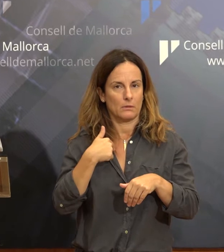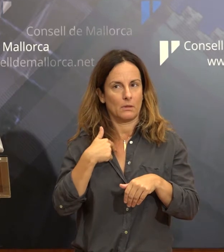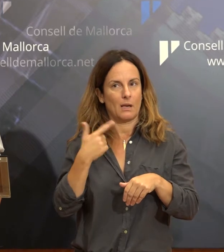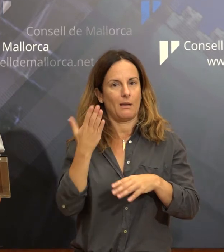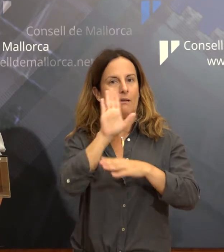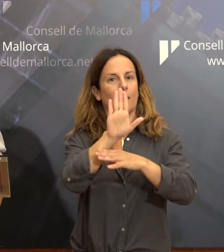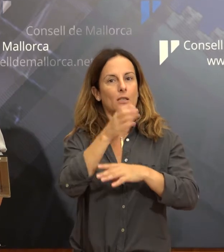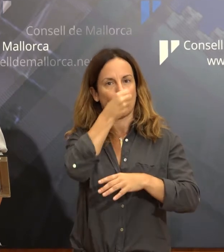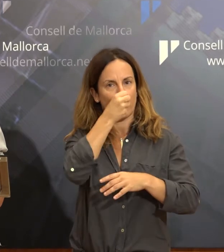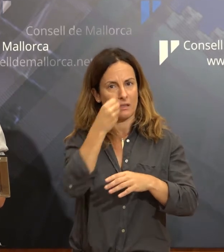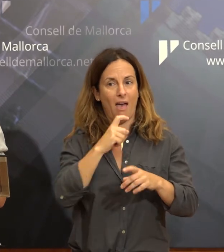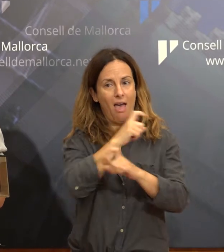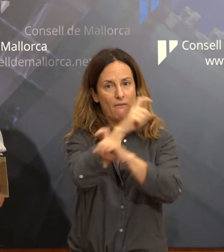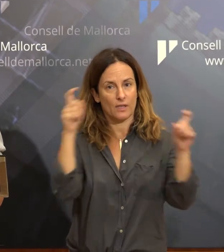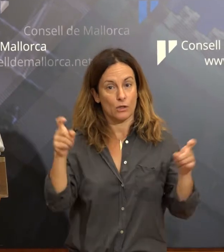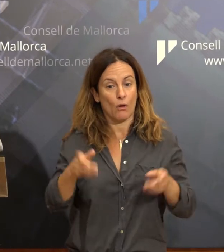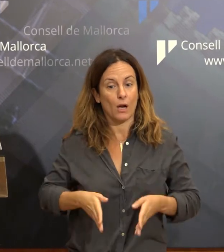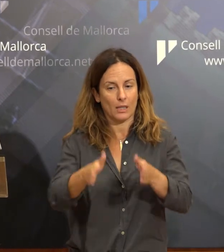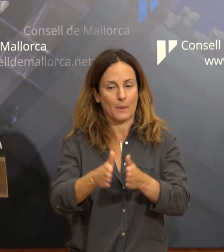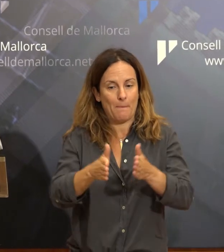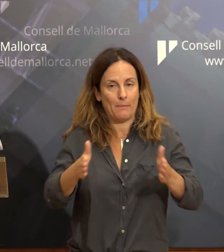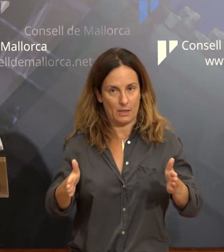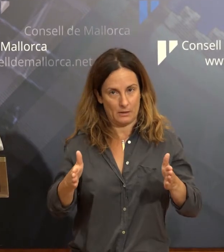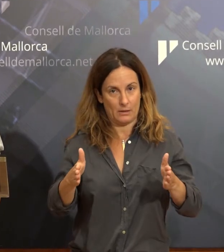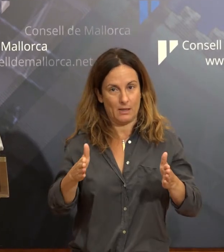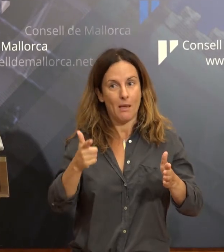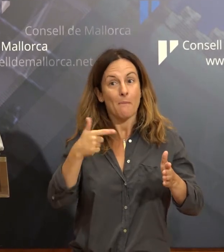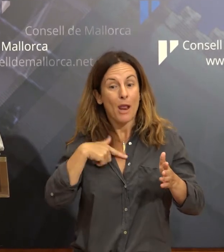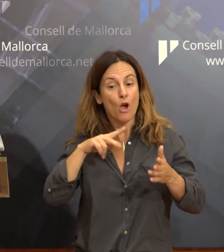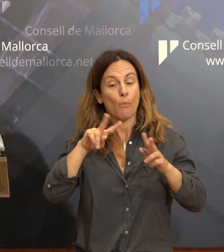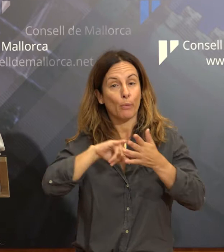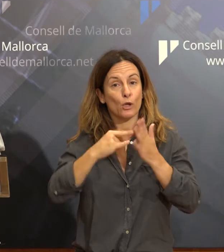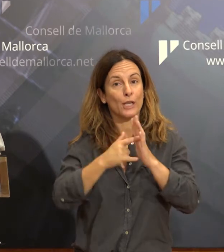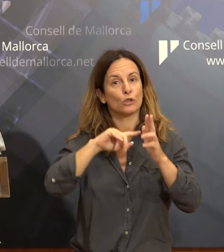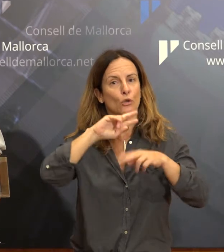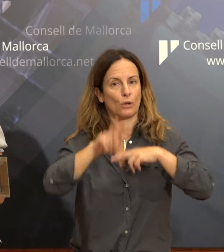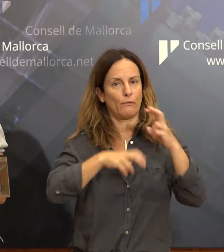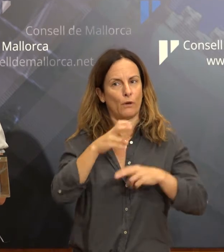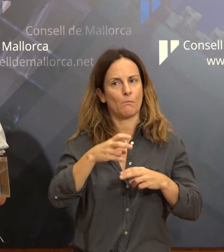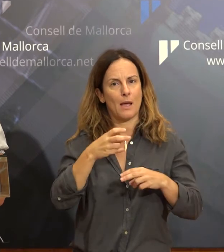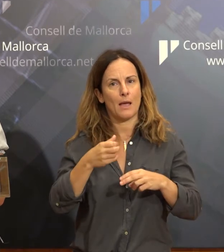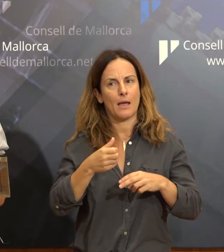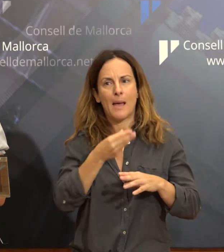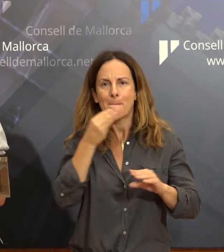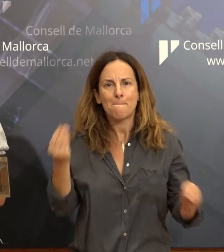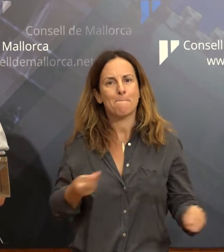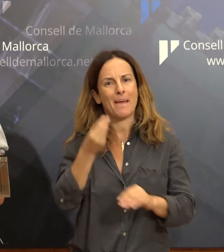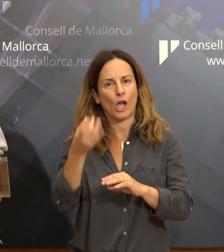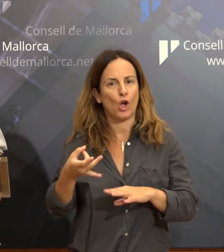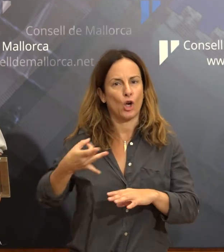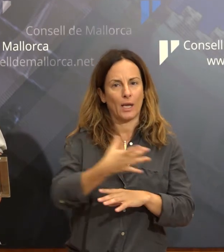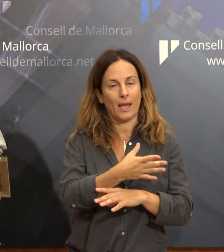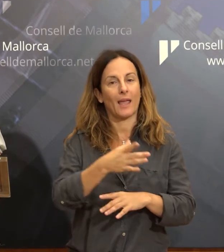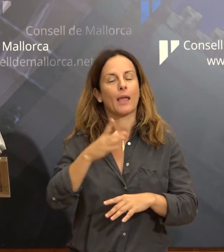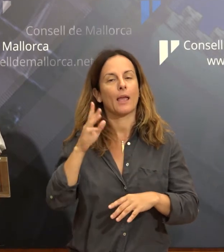que minvaria molt l'impacte territorial del que havia plantejat el Partit Popular, i a pesar de que després